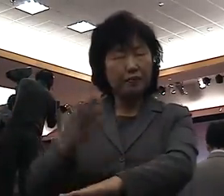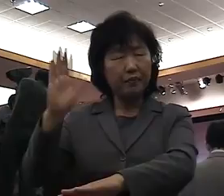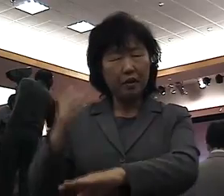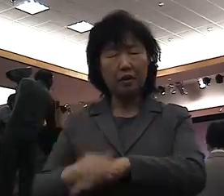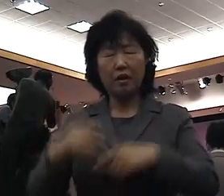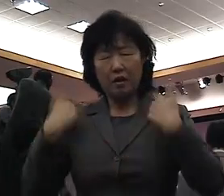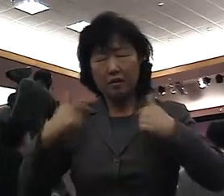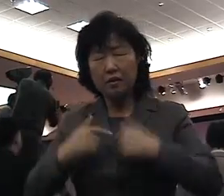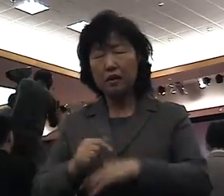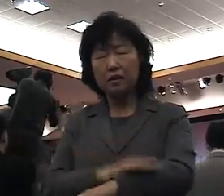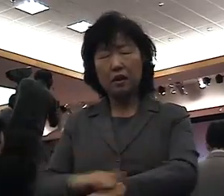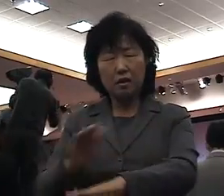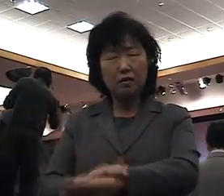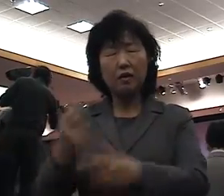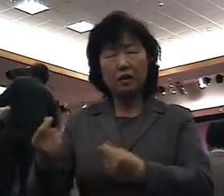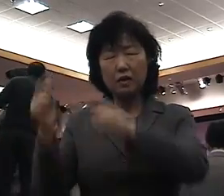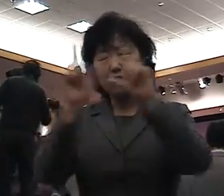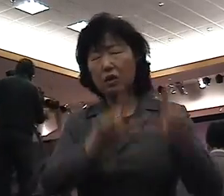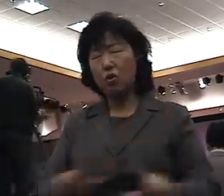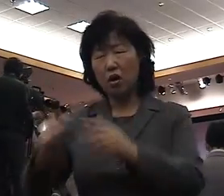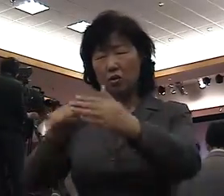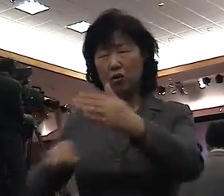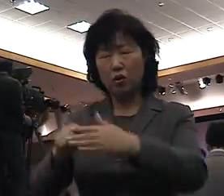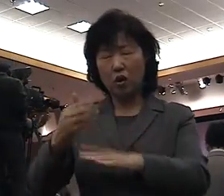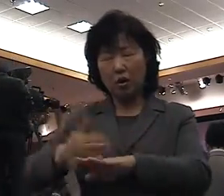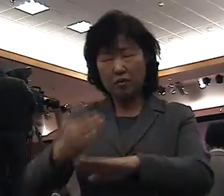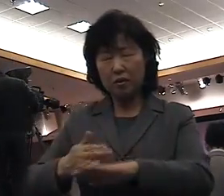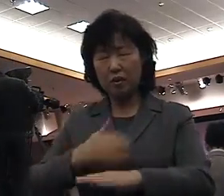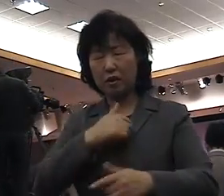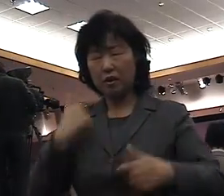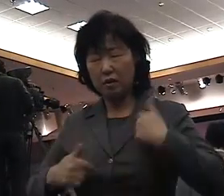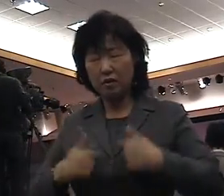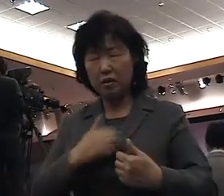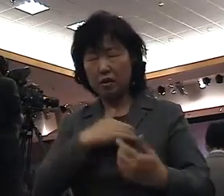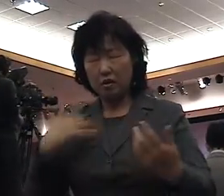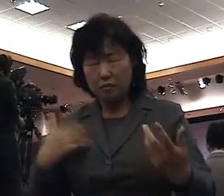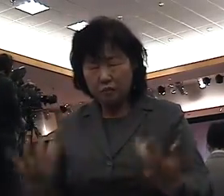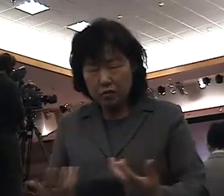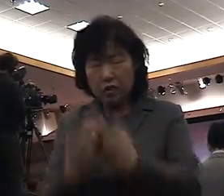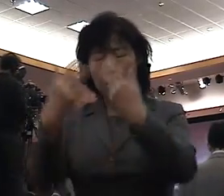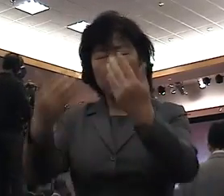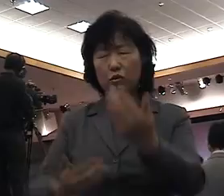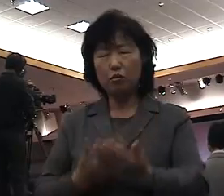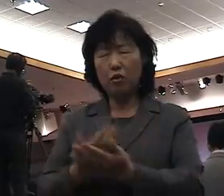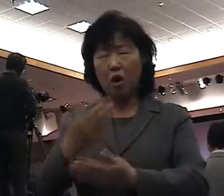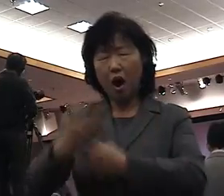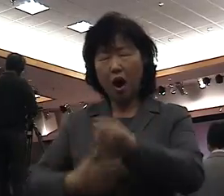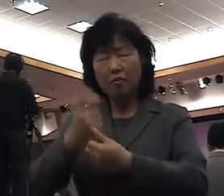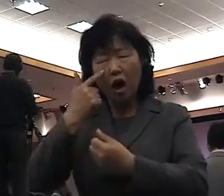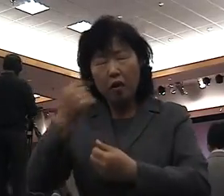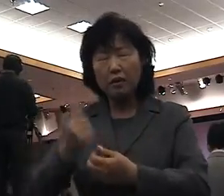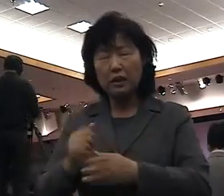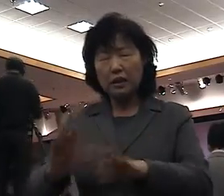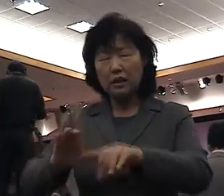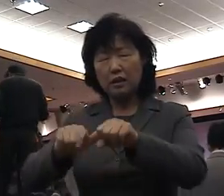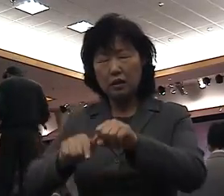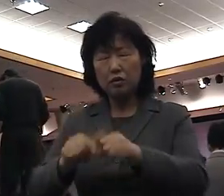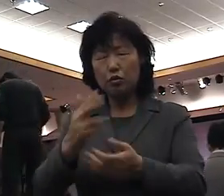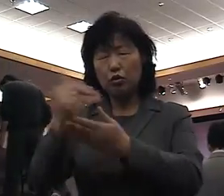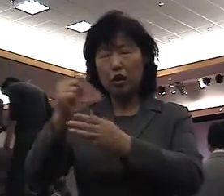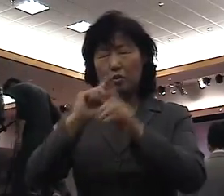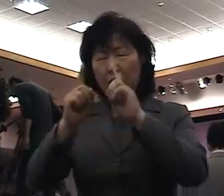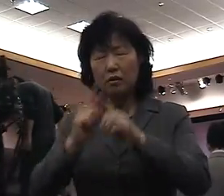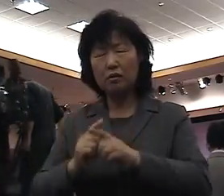잘되게 하시고 생활 속에서도 감사와 기쁨이 넘치게 하옵소서. 하나님 아버지, 이 시간도 주의